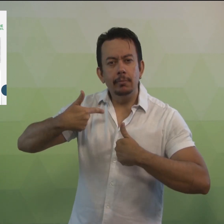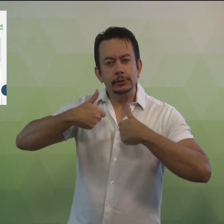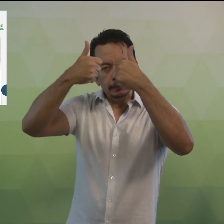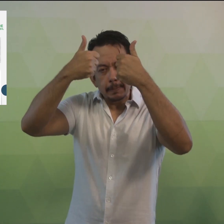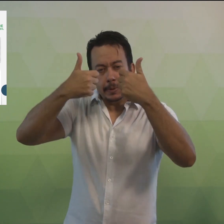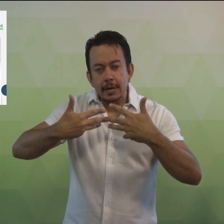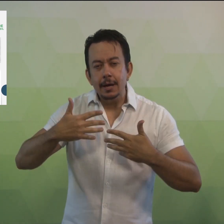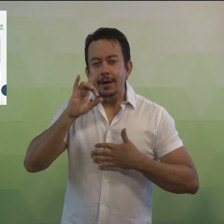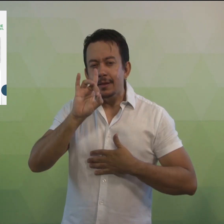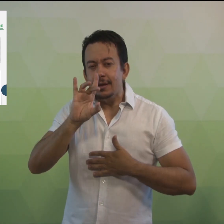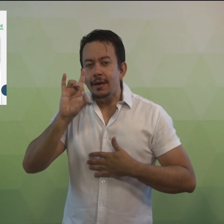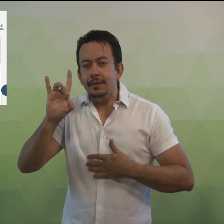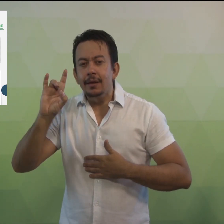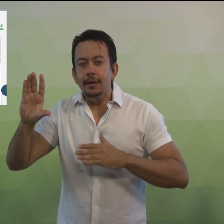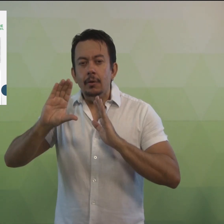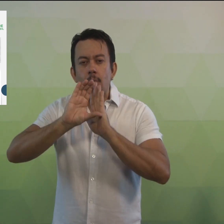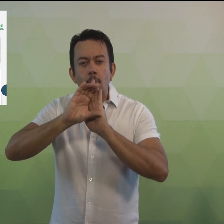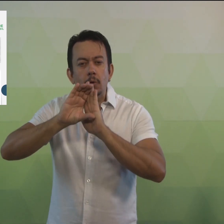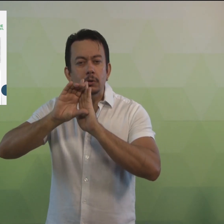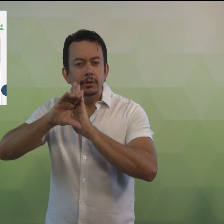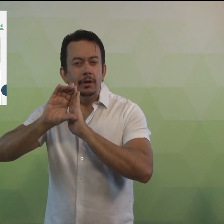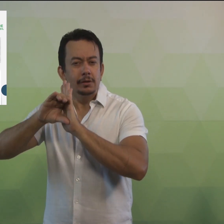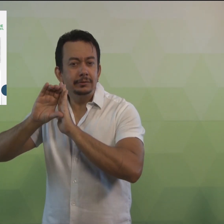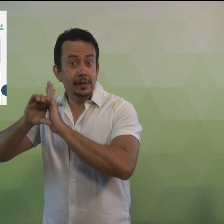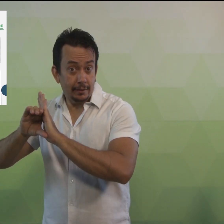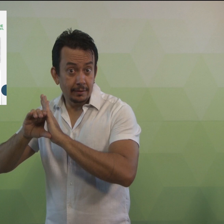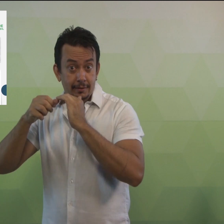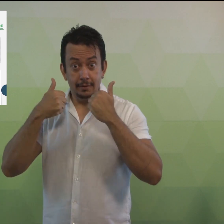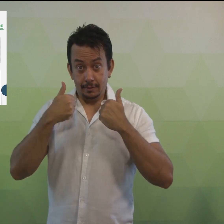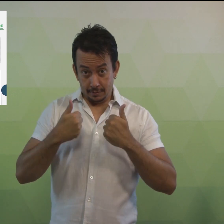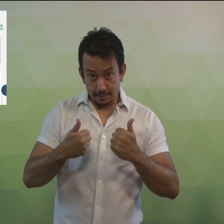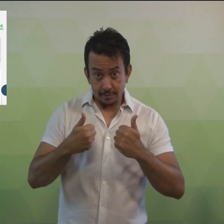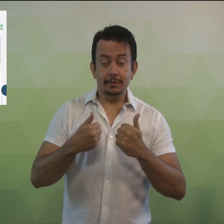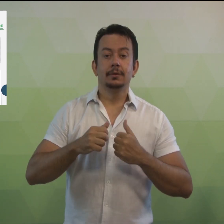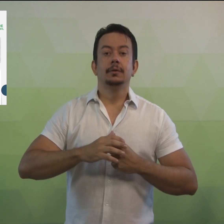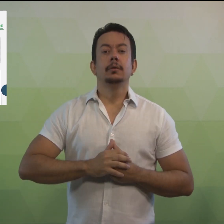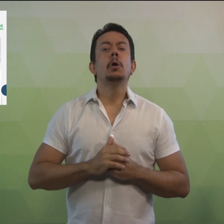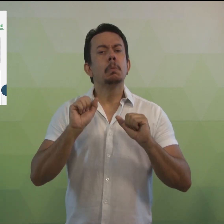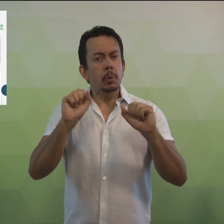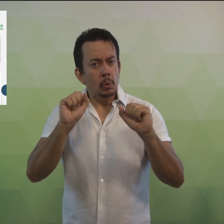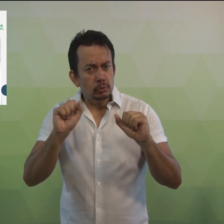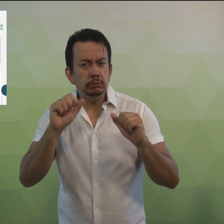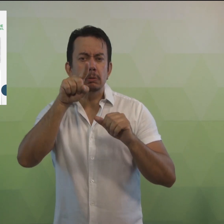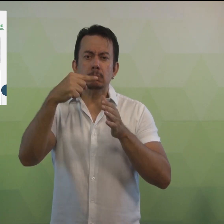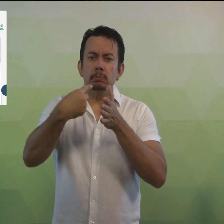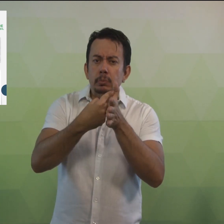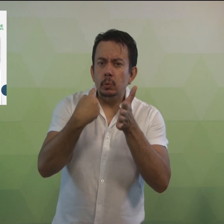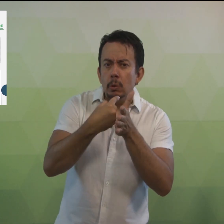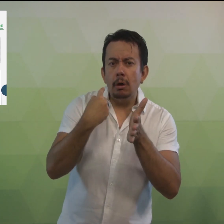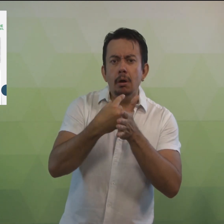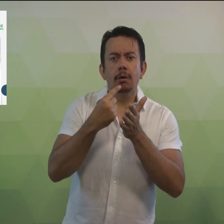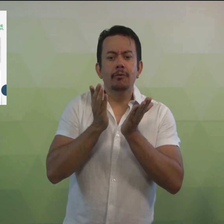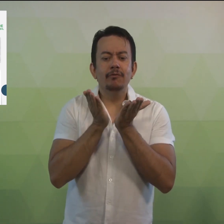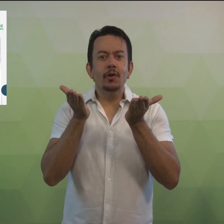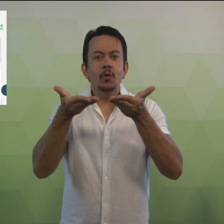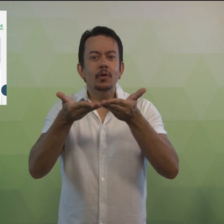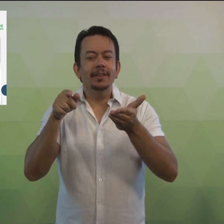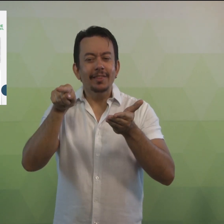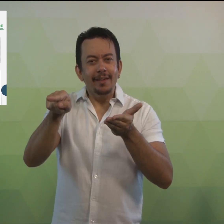psicolinguística. Como funciona e eu irei apresentar para vocês o conteúdo e os conceitos, tá bom? Vocês